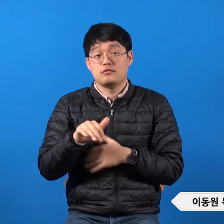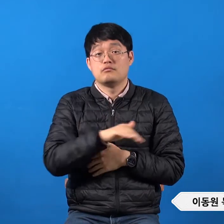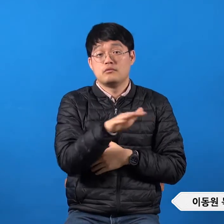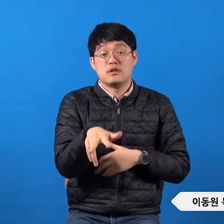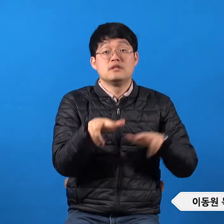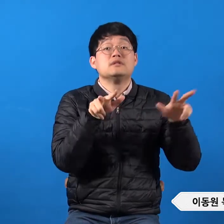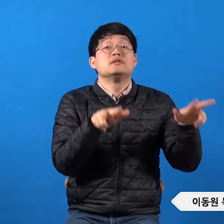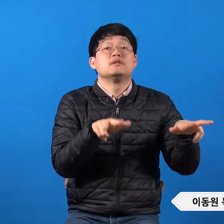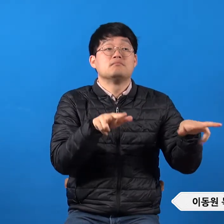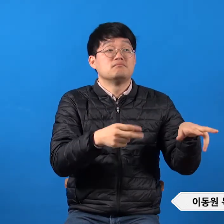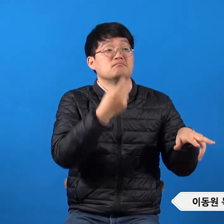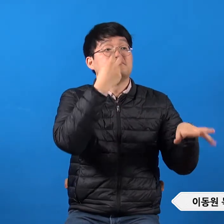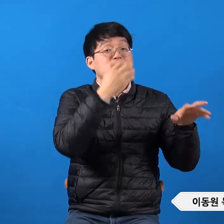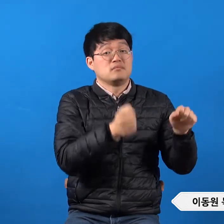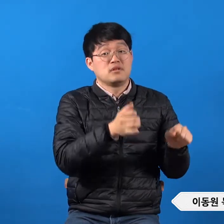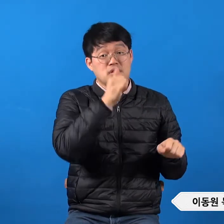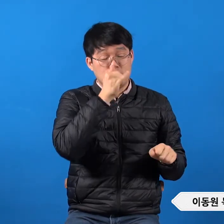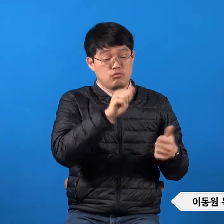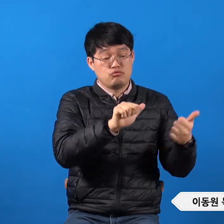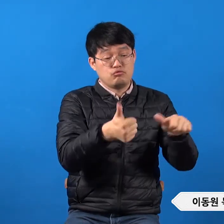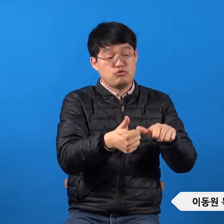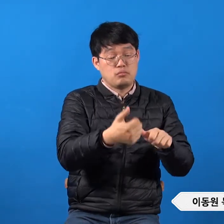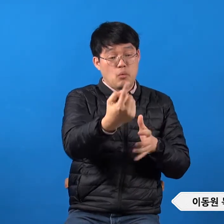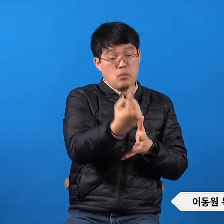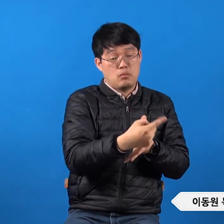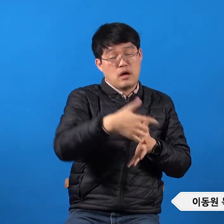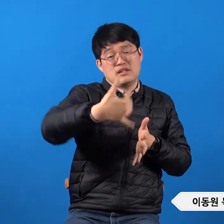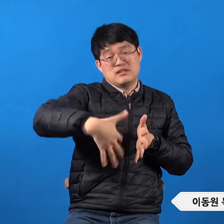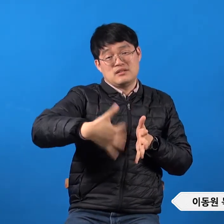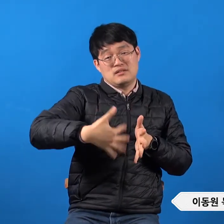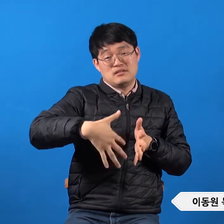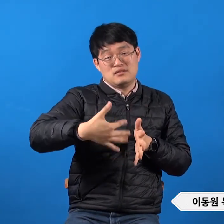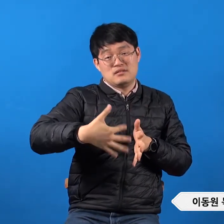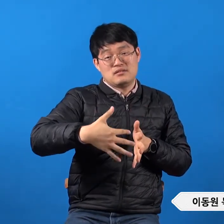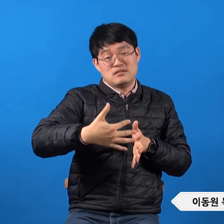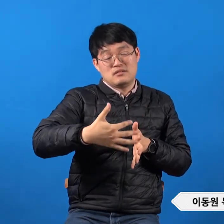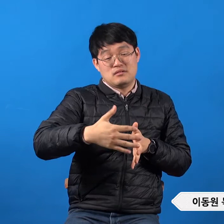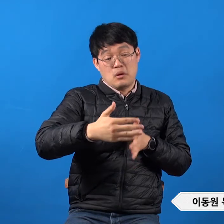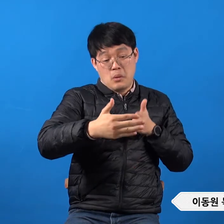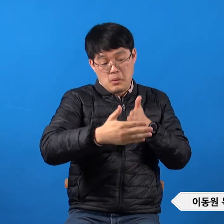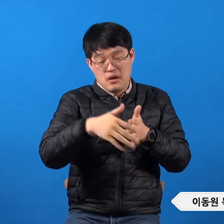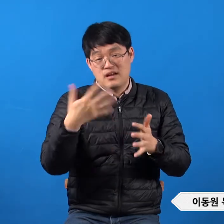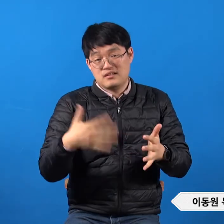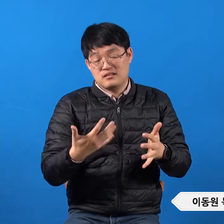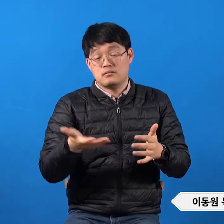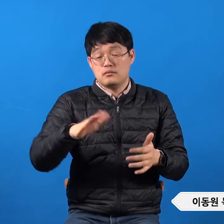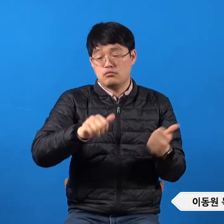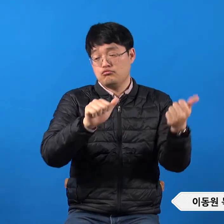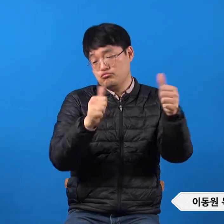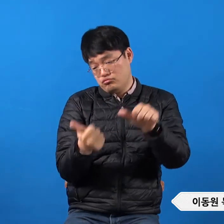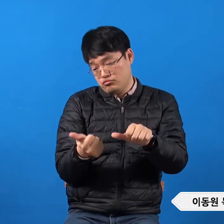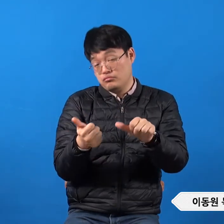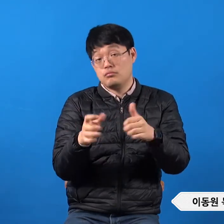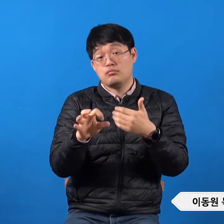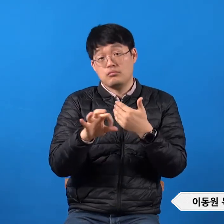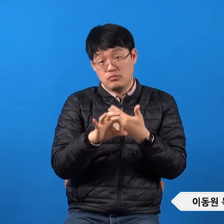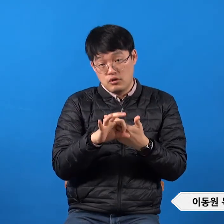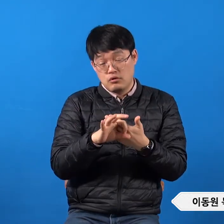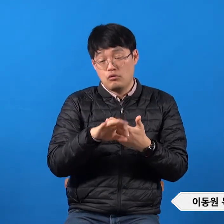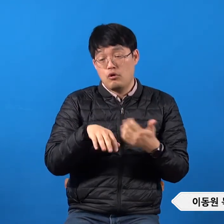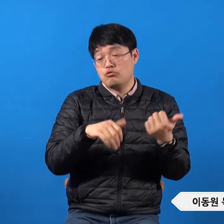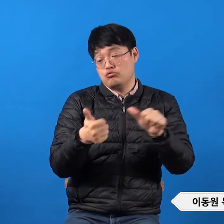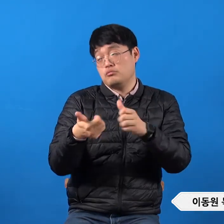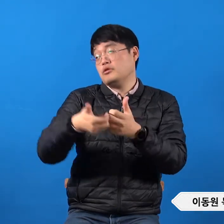왜냐하면 우리는 현재 살아있고 죽음은 아직 우리에게 오지 않았기 때문입니다. 근데 우리가 죽는 순간 이미 죽음은